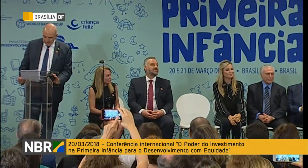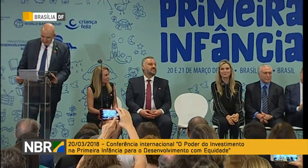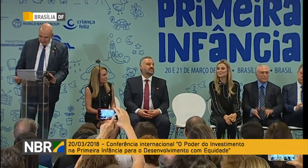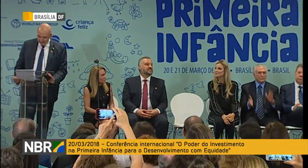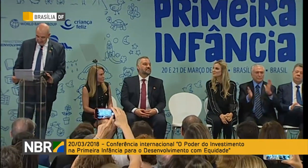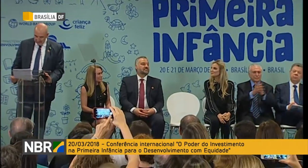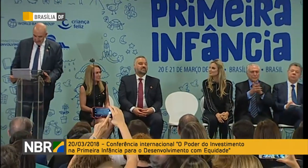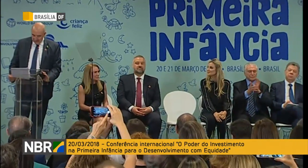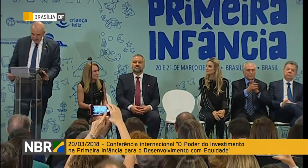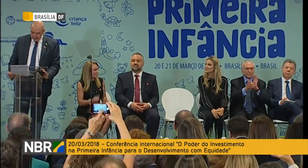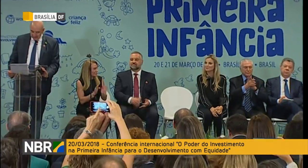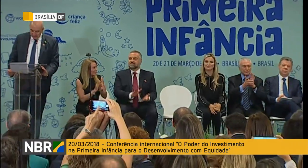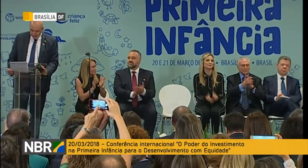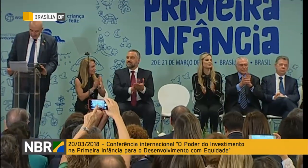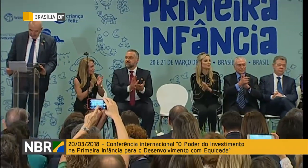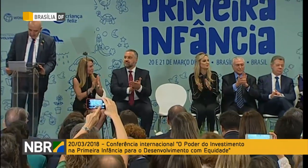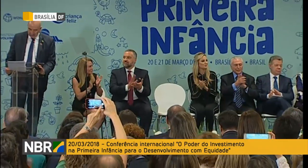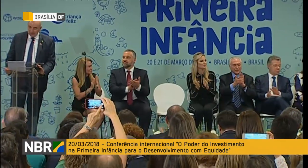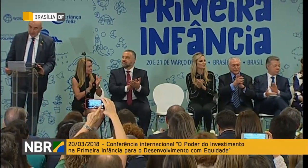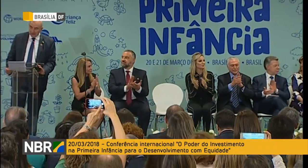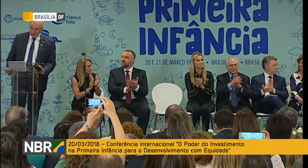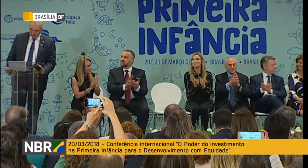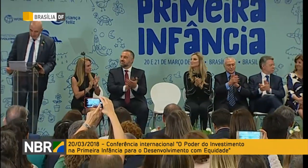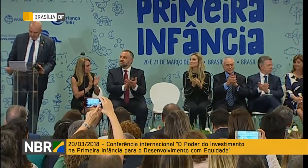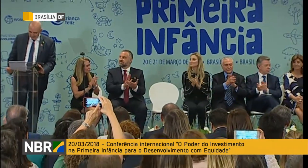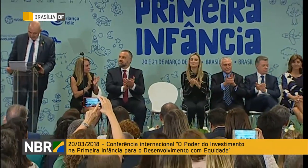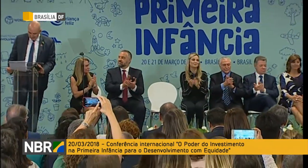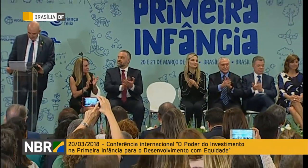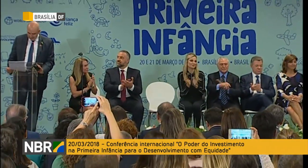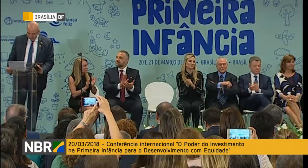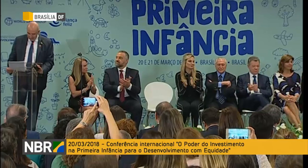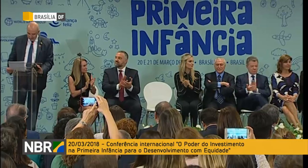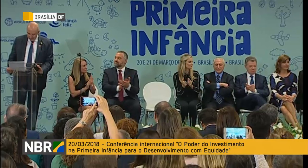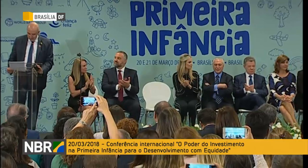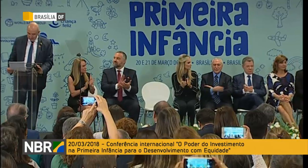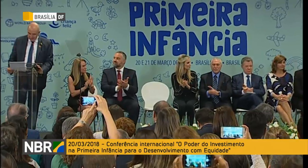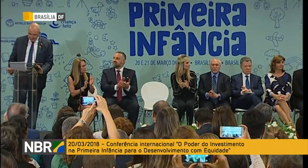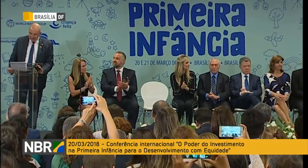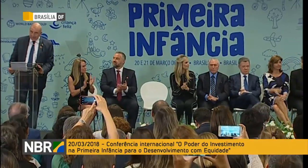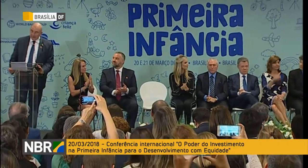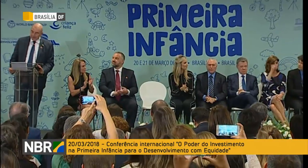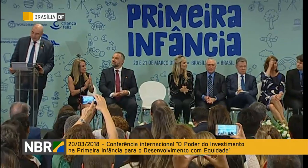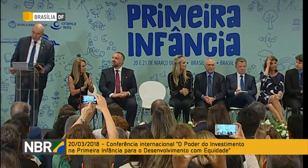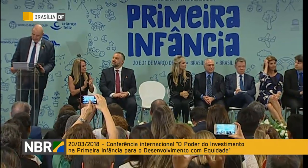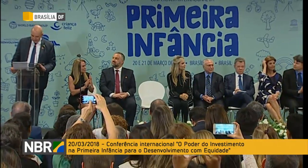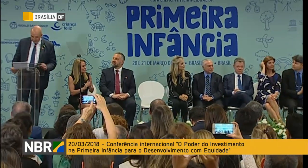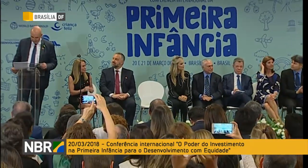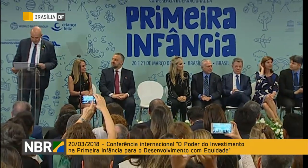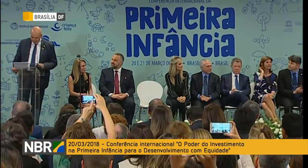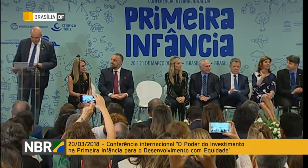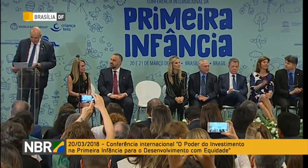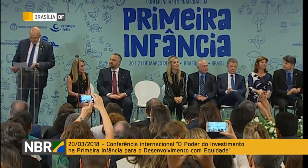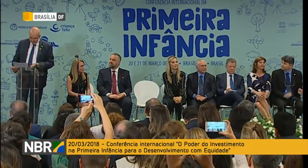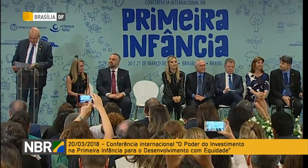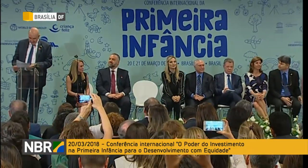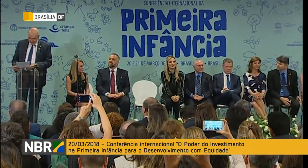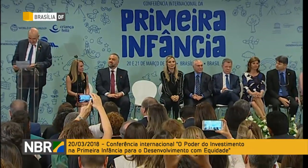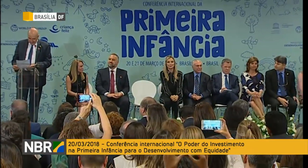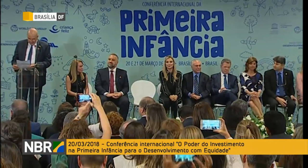da presença, Alexandre Borda, embaixador da Colômbia no Brasil, Júlio Bittelli, embaixador do Brasil na